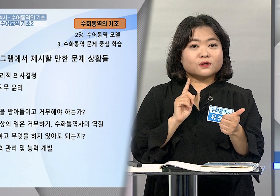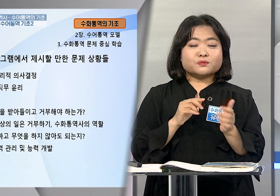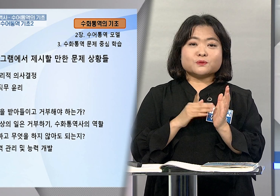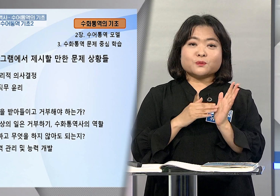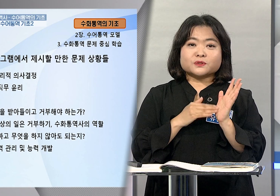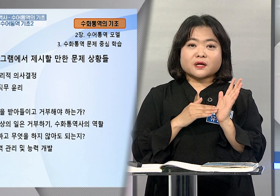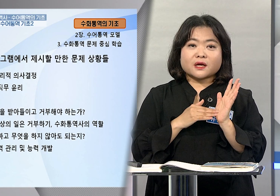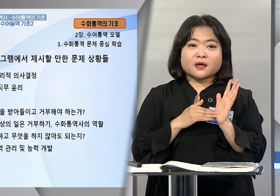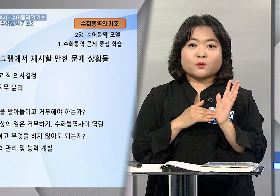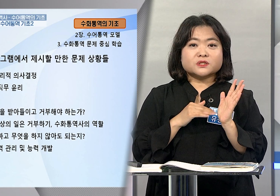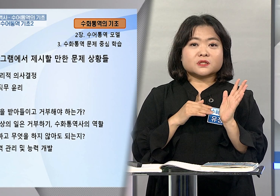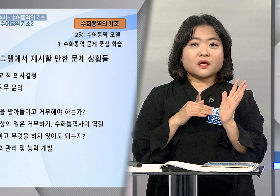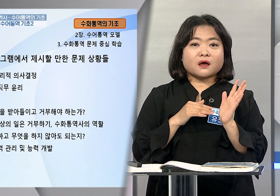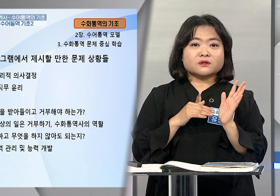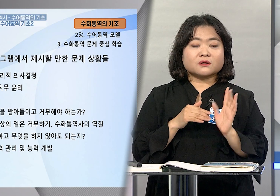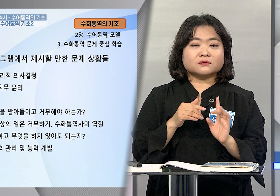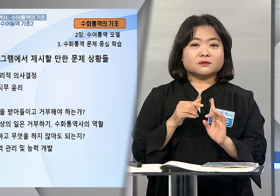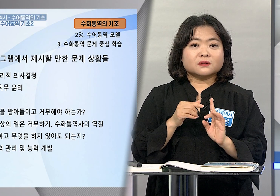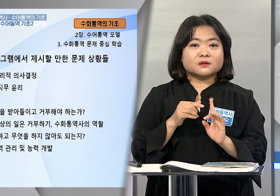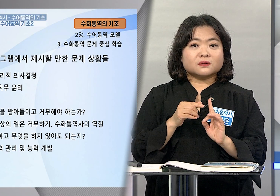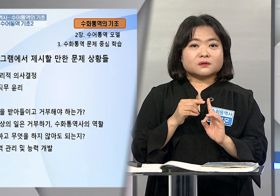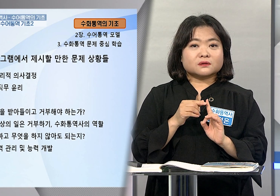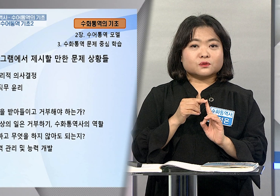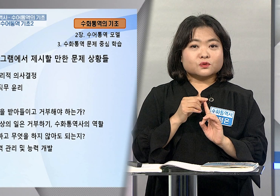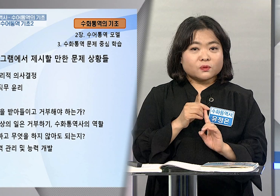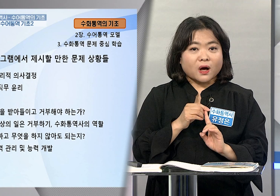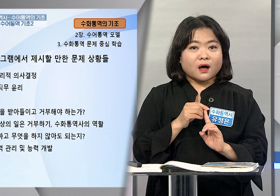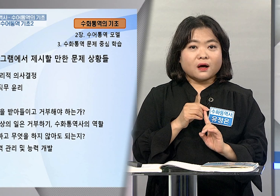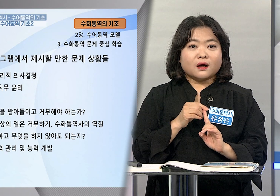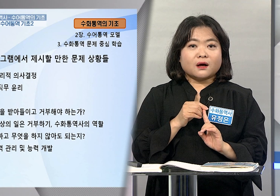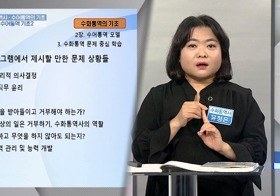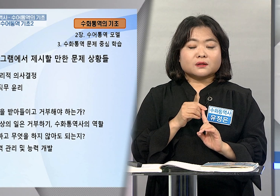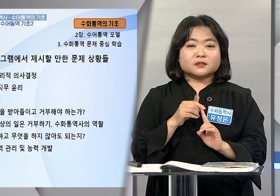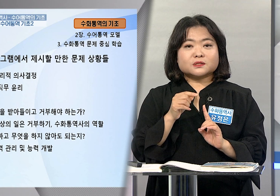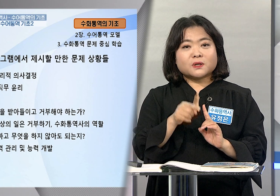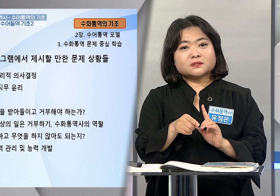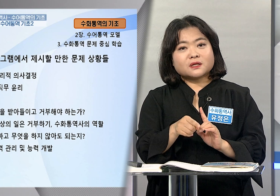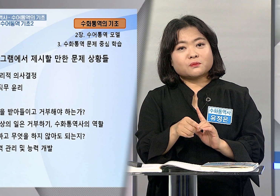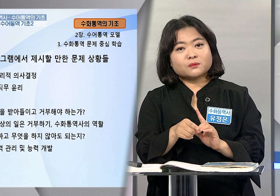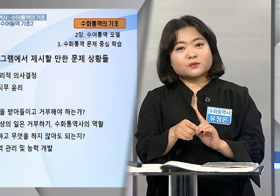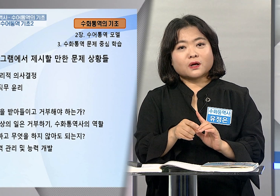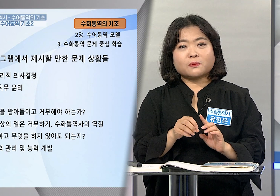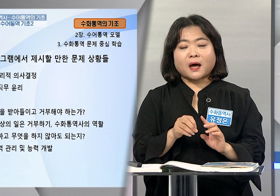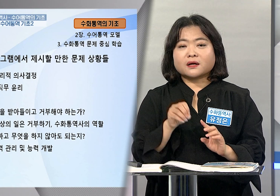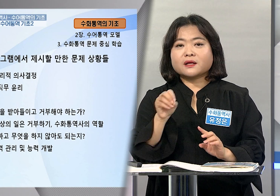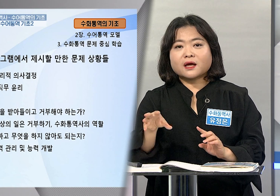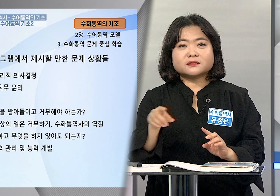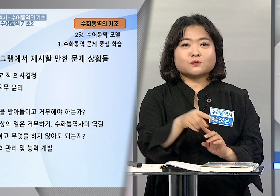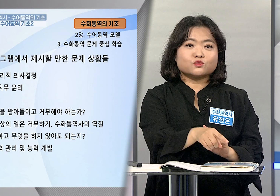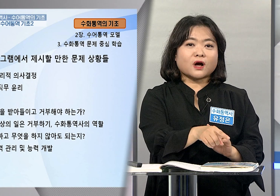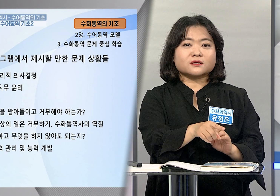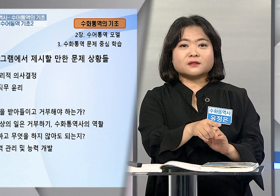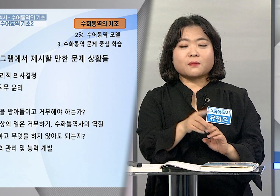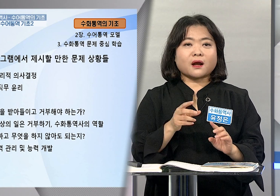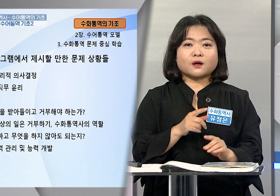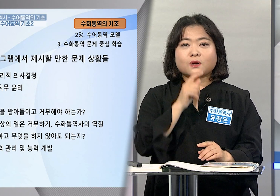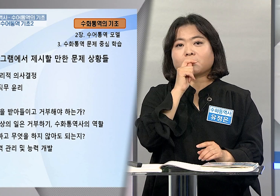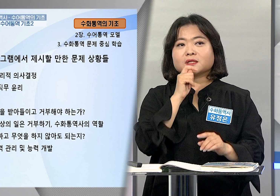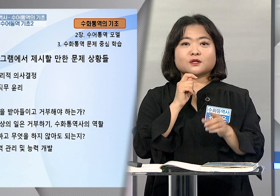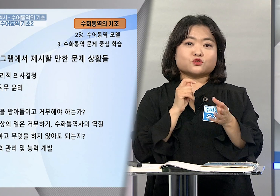비밀 보장의 원칙의 어떤 윤리와 그렇지만 내가 말을 해야 이 사람을 구하는데 말 안 하고 가만히 있다가 죽으면